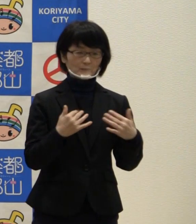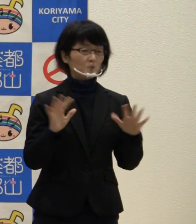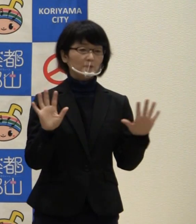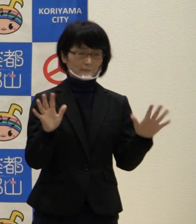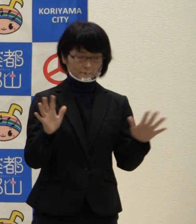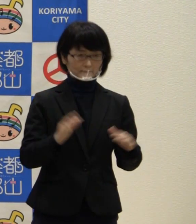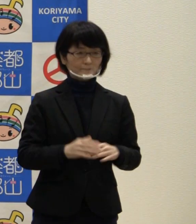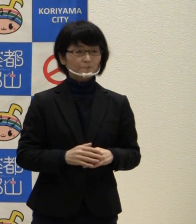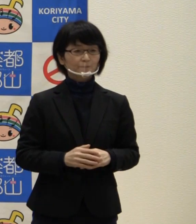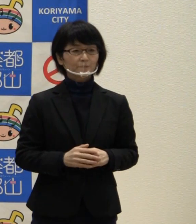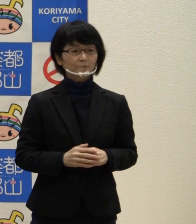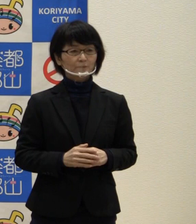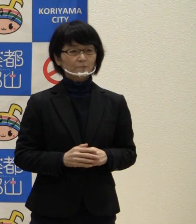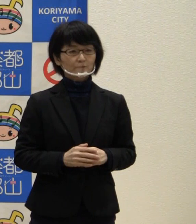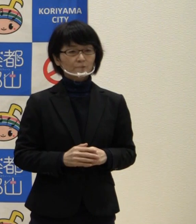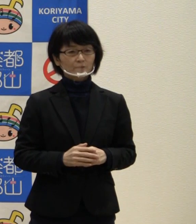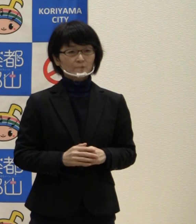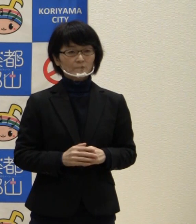ています。